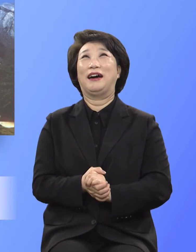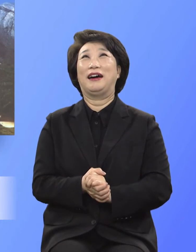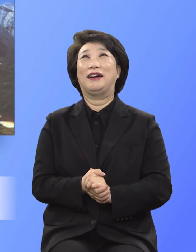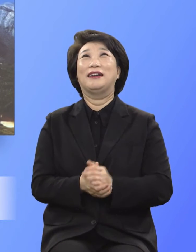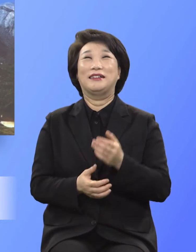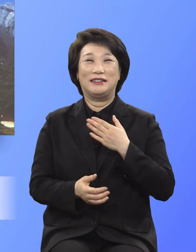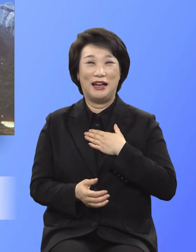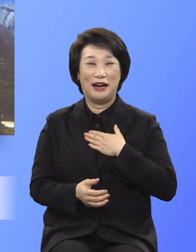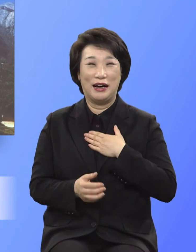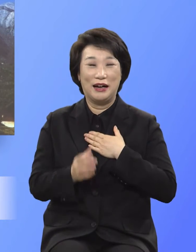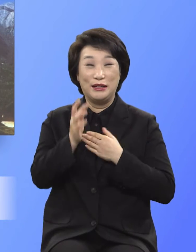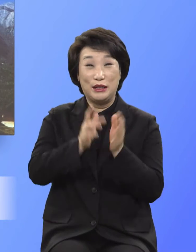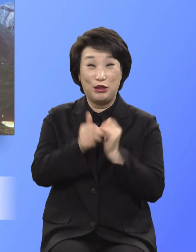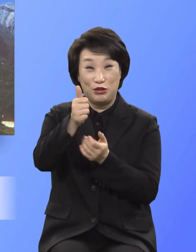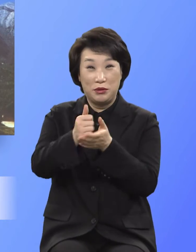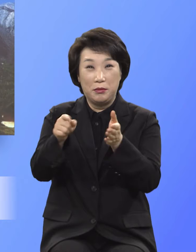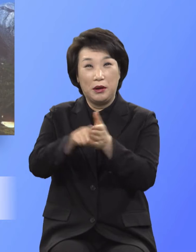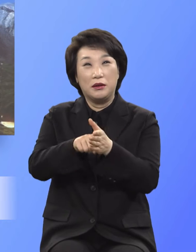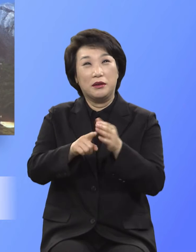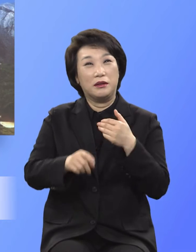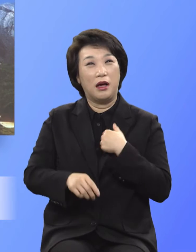얼마나 내가 예수 믿은 것이